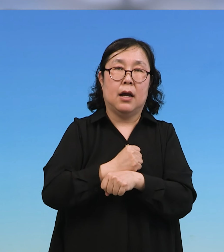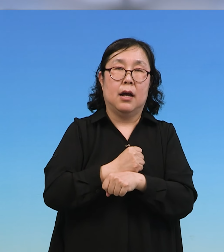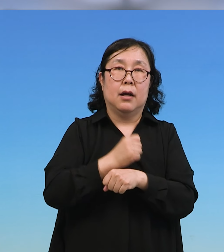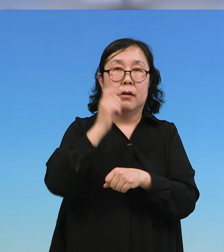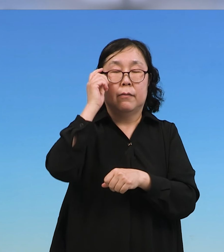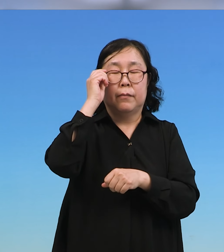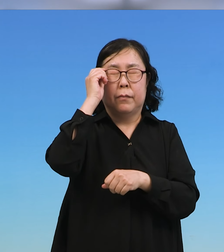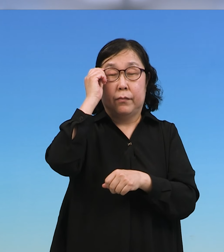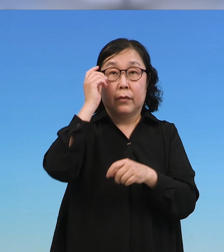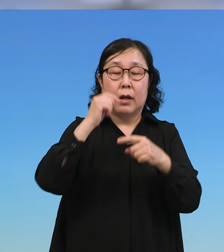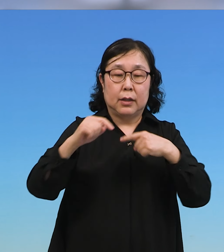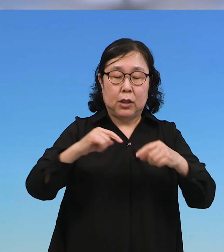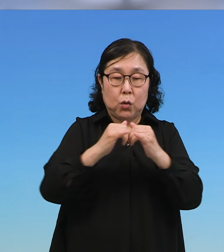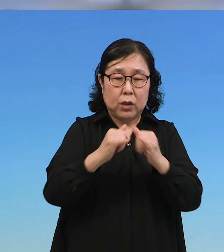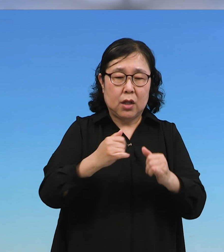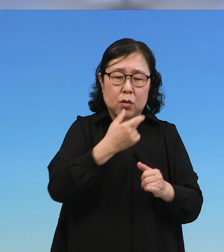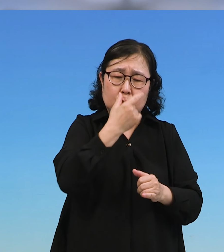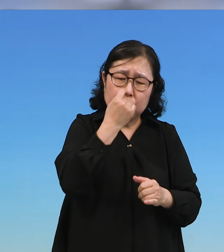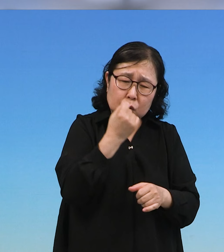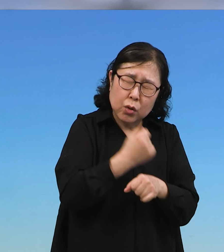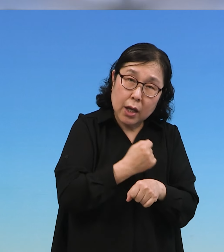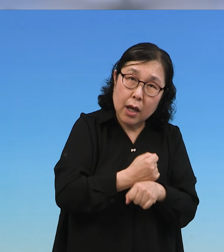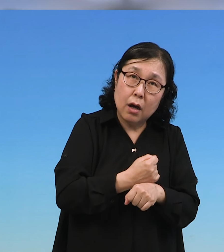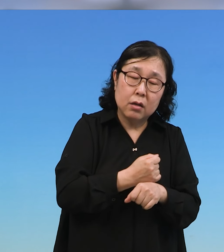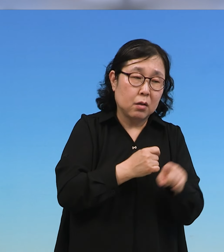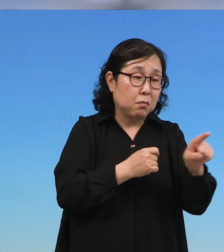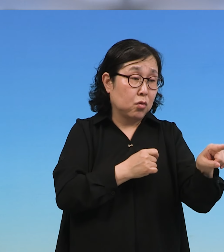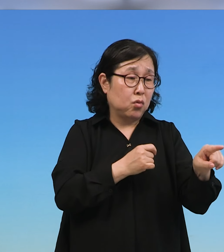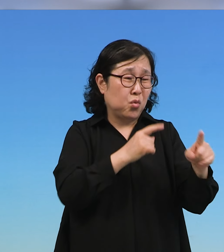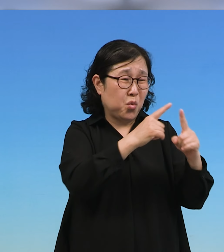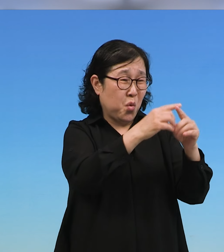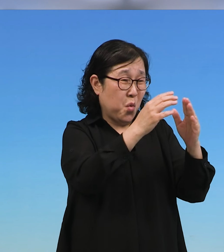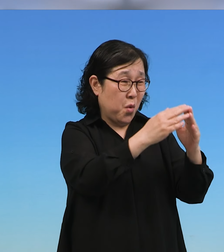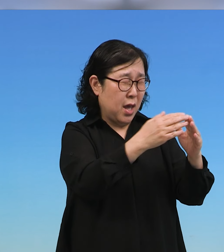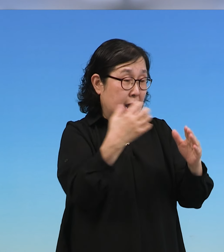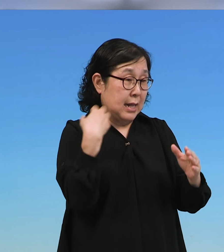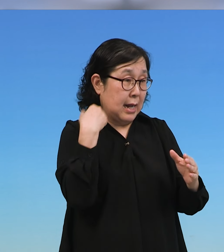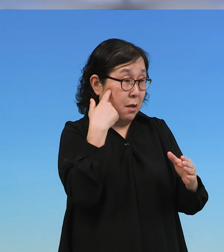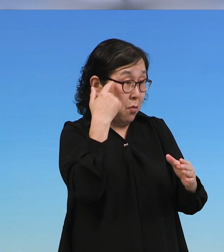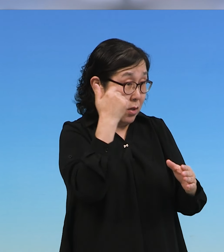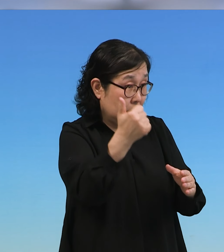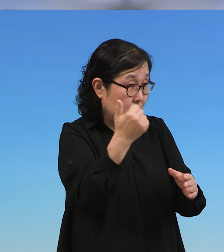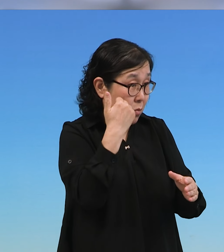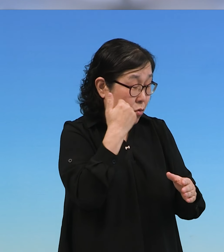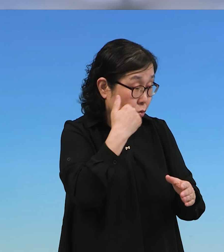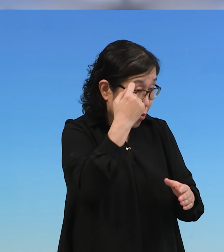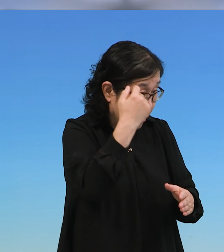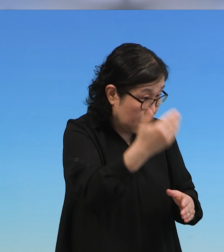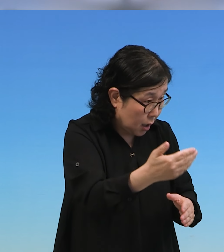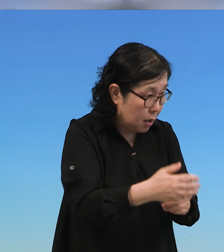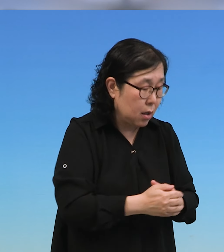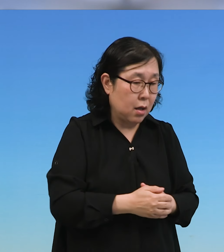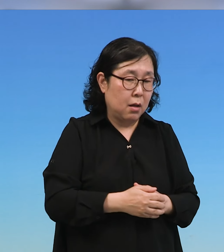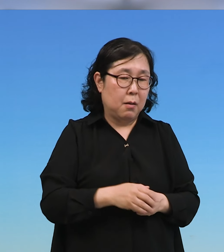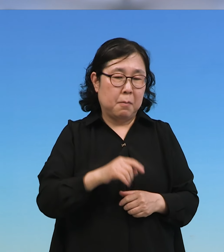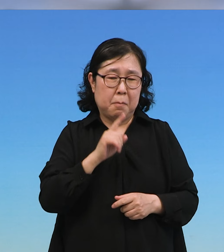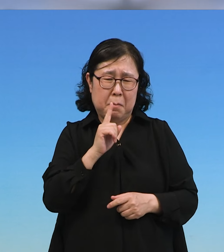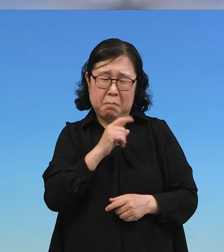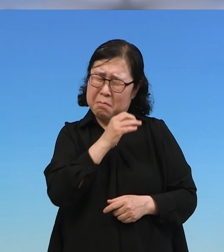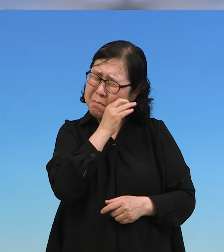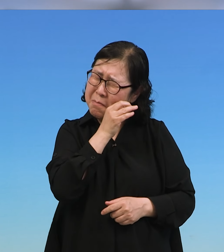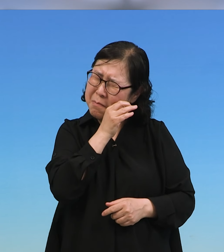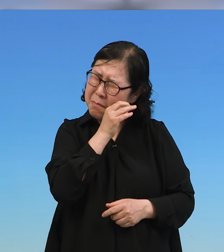뭐 참 어디 가서 그 교회 담임 목사, 당신 교회 담임 목사 누구야? 그러면 막 좀 말하기가